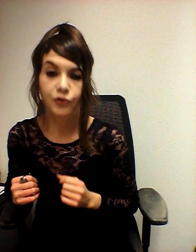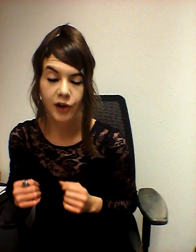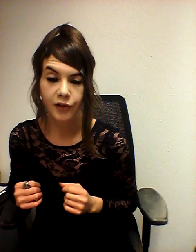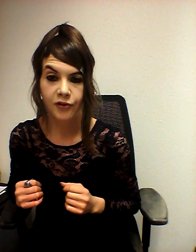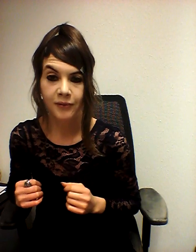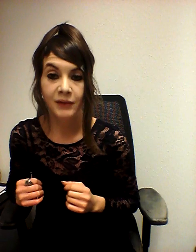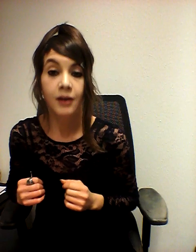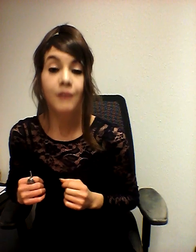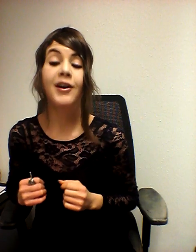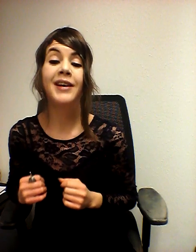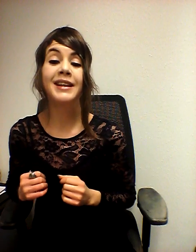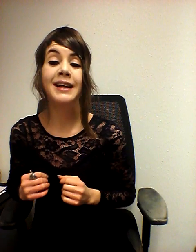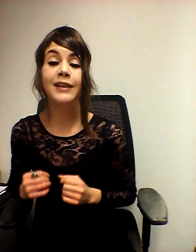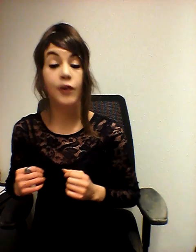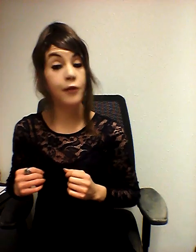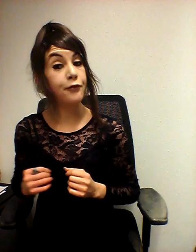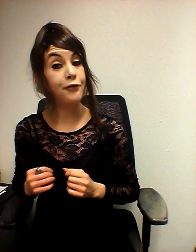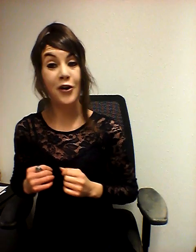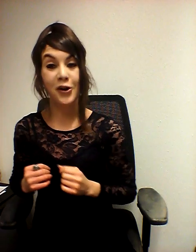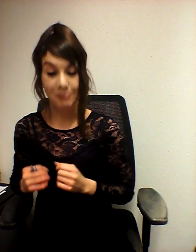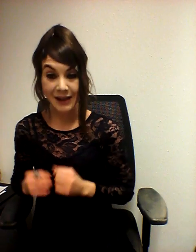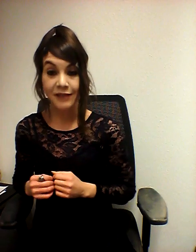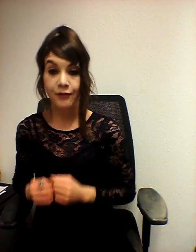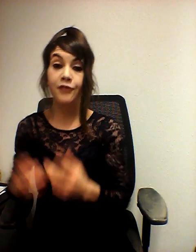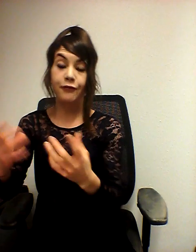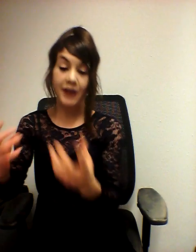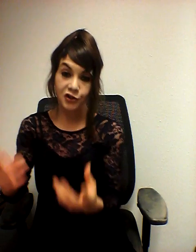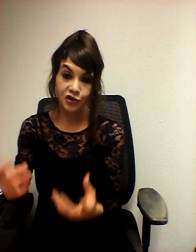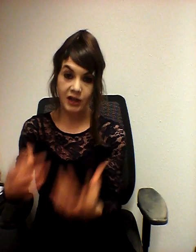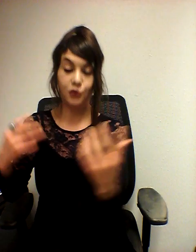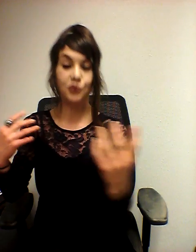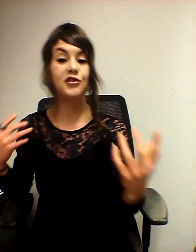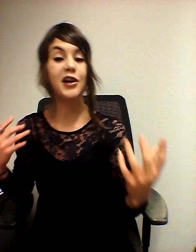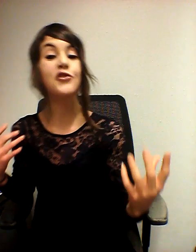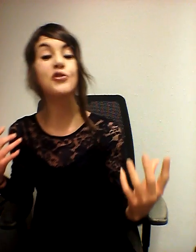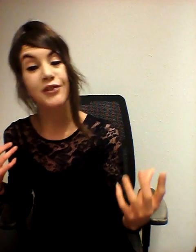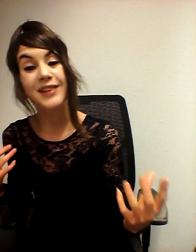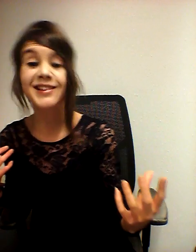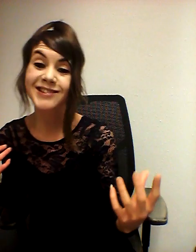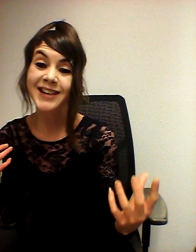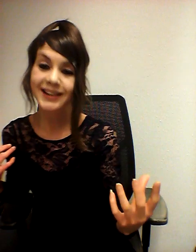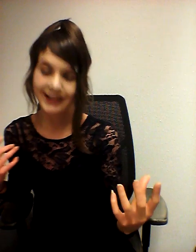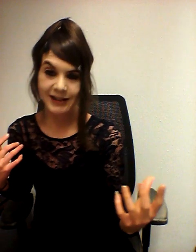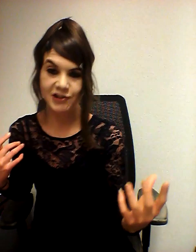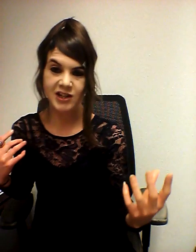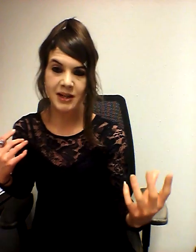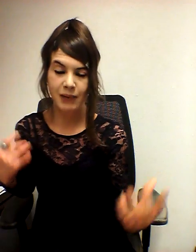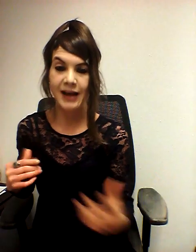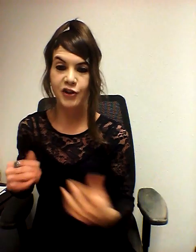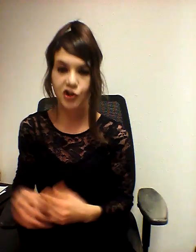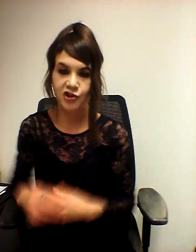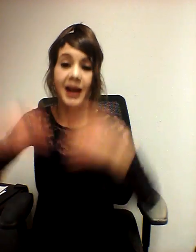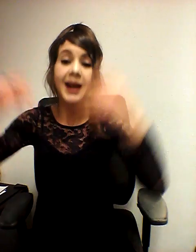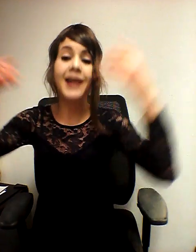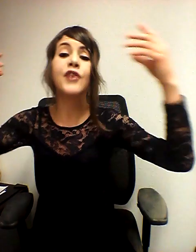dat wanneer de vorming van vesikels transport en secretie blaasjes en de